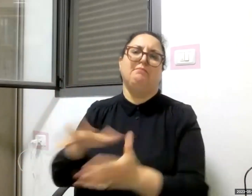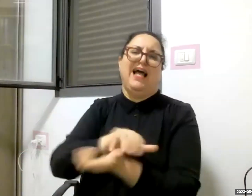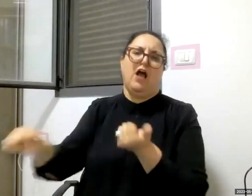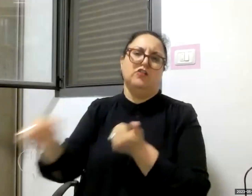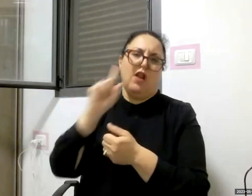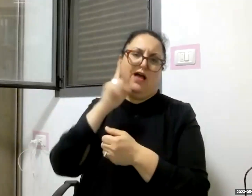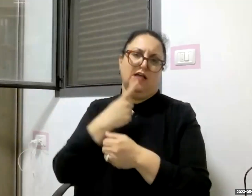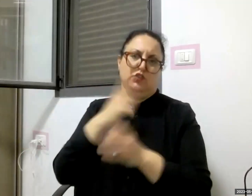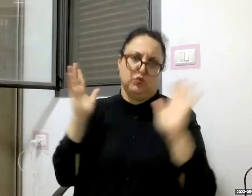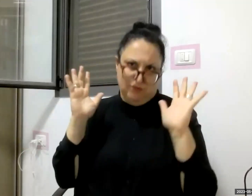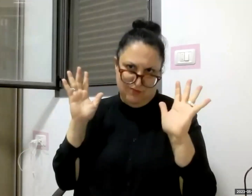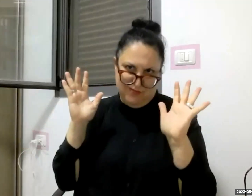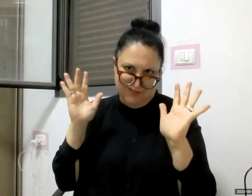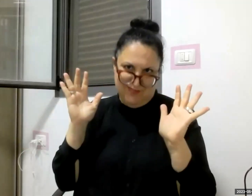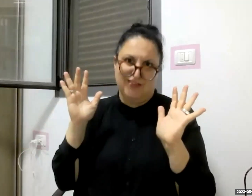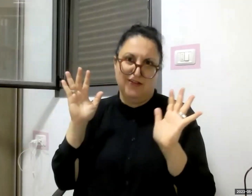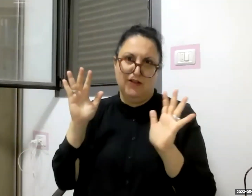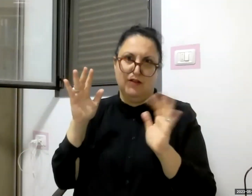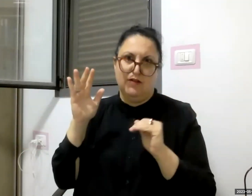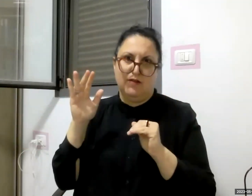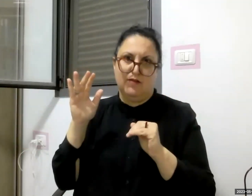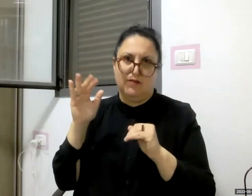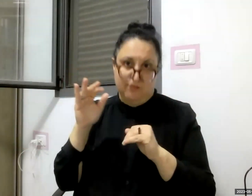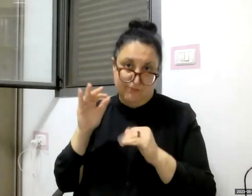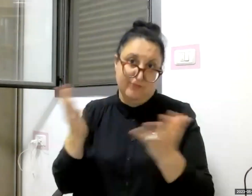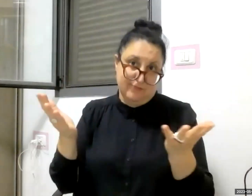השאלה היא מה הגורמים להכחדת החרשות